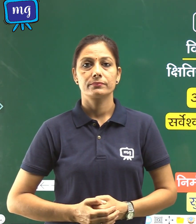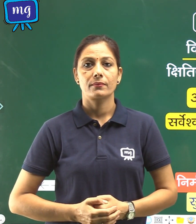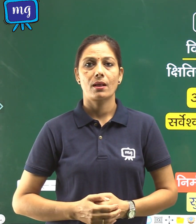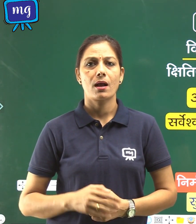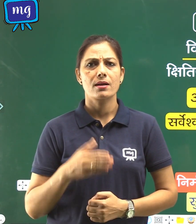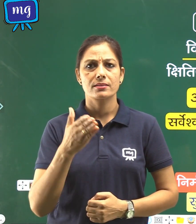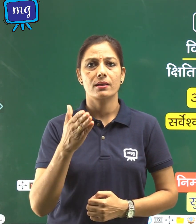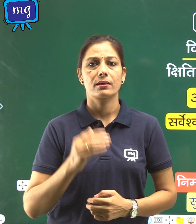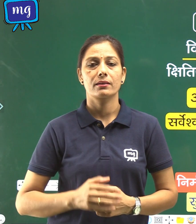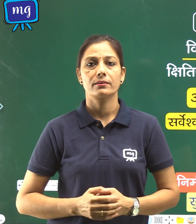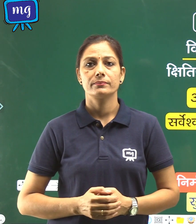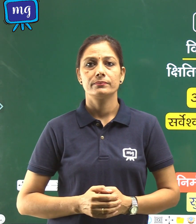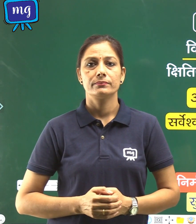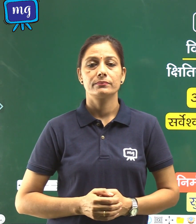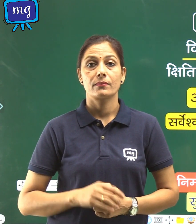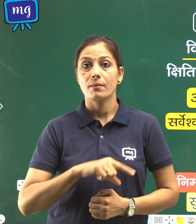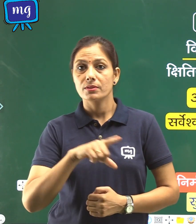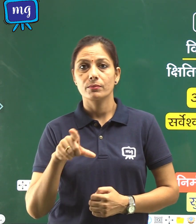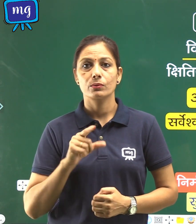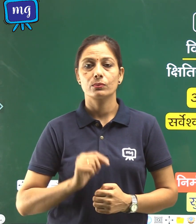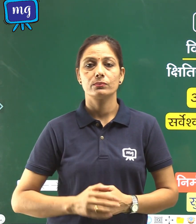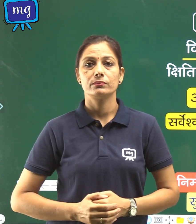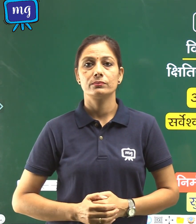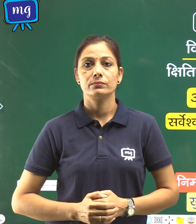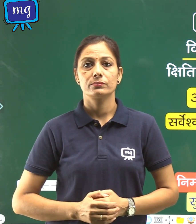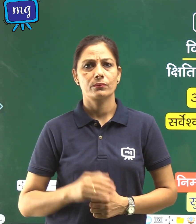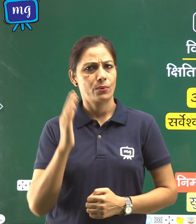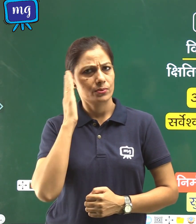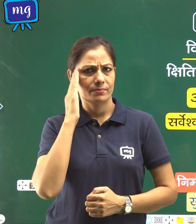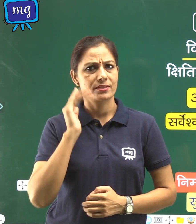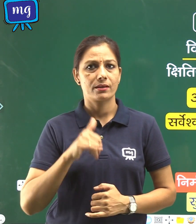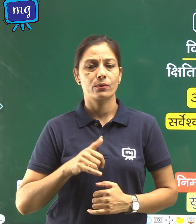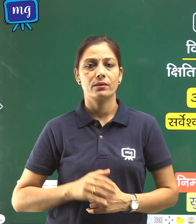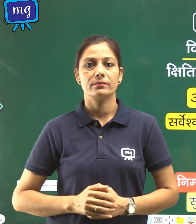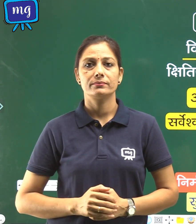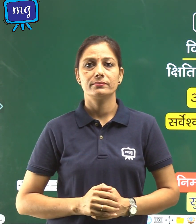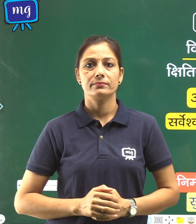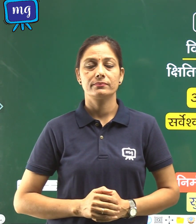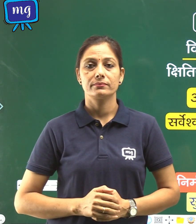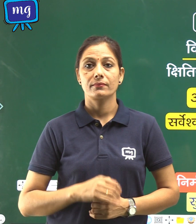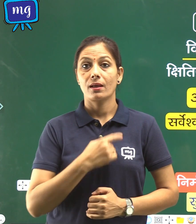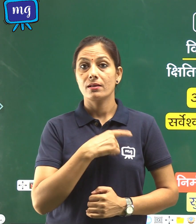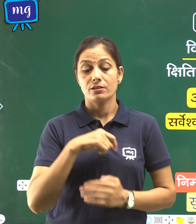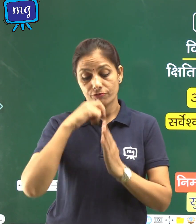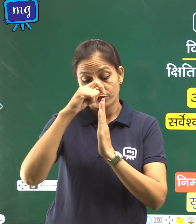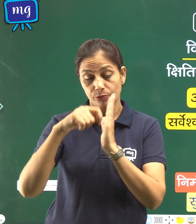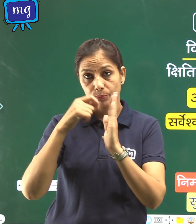आशा है आपको समझ आया होगा। इस वीडियो